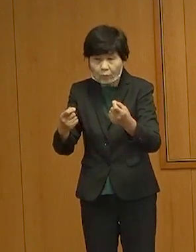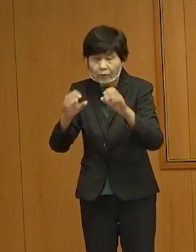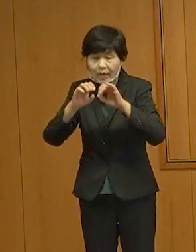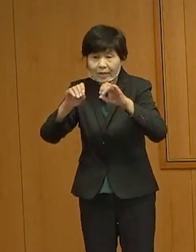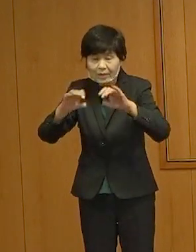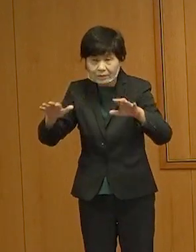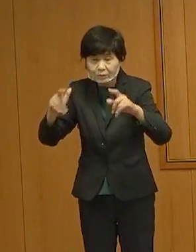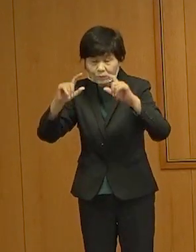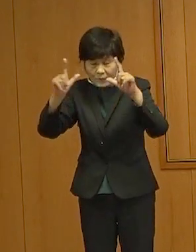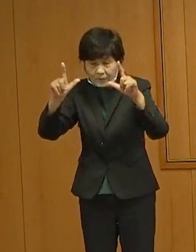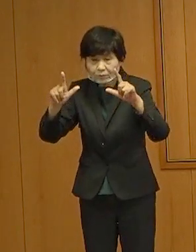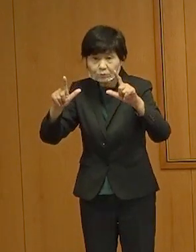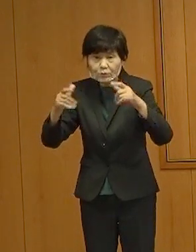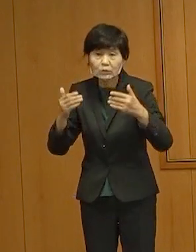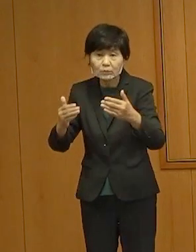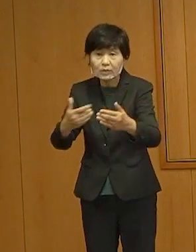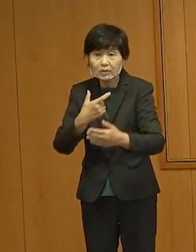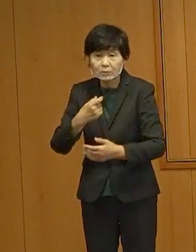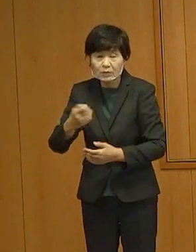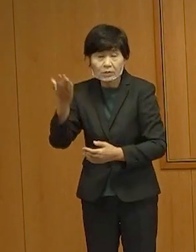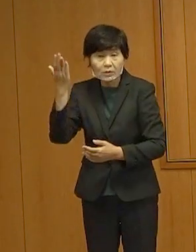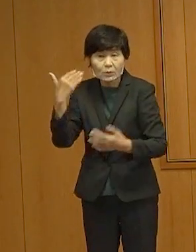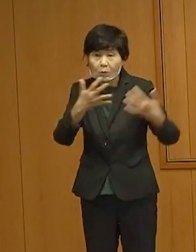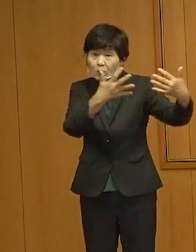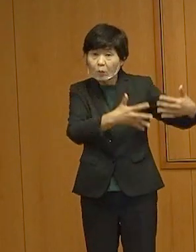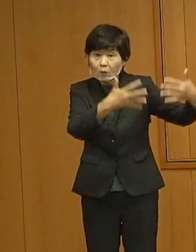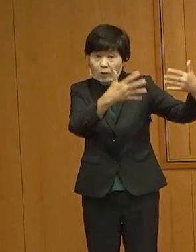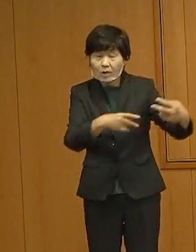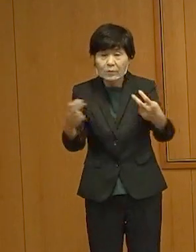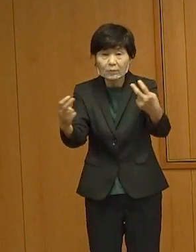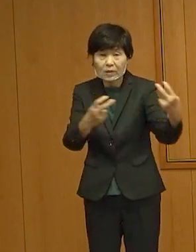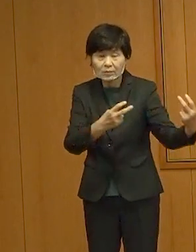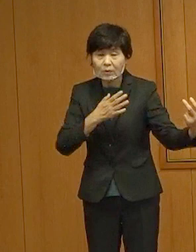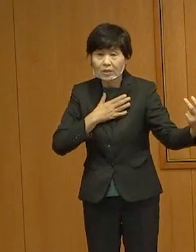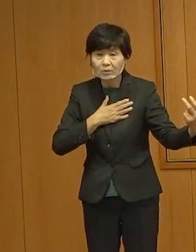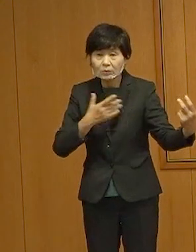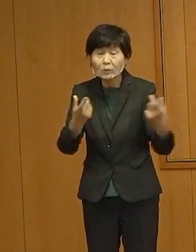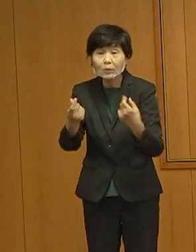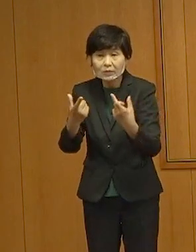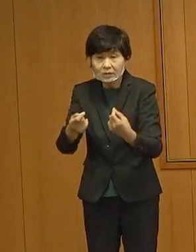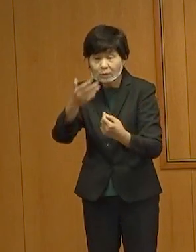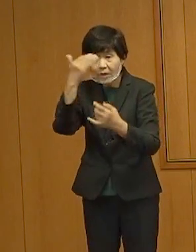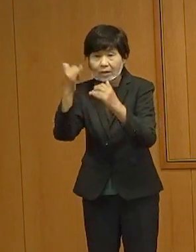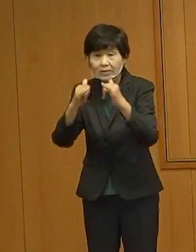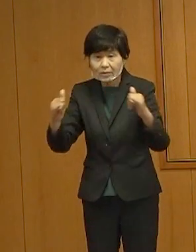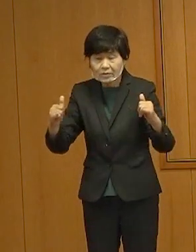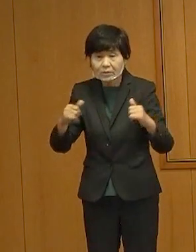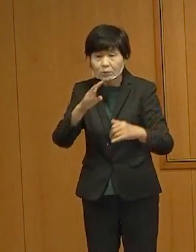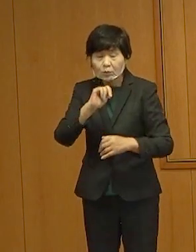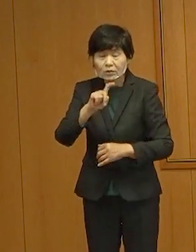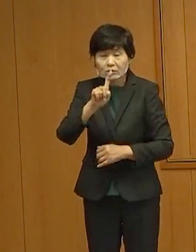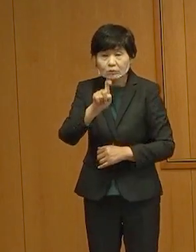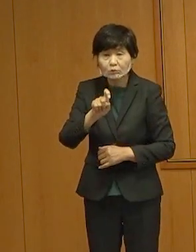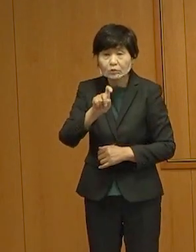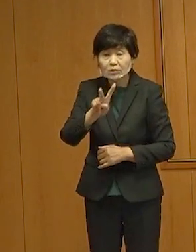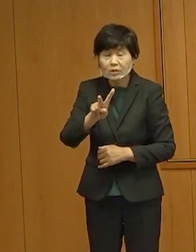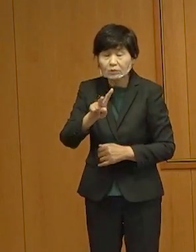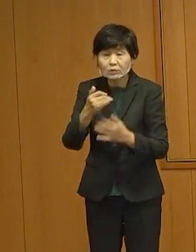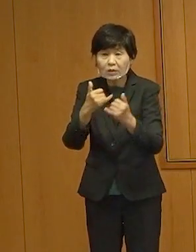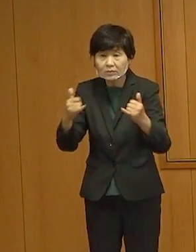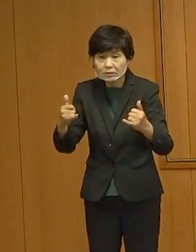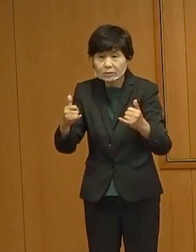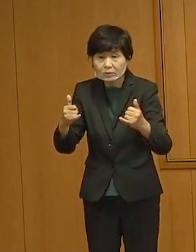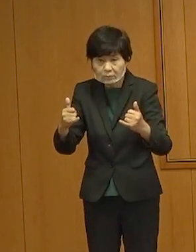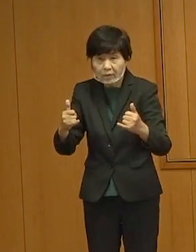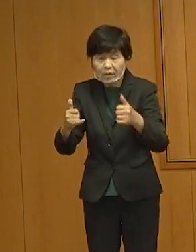ますし、先ほど動画も見られたようにまだまだ若い世代、12歳の方々はようやく 50% を